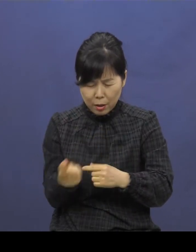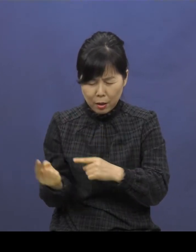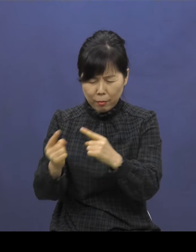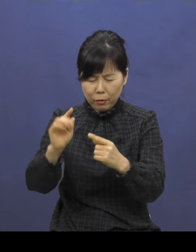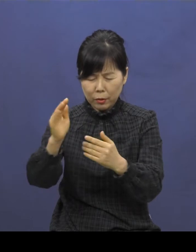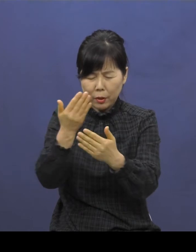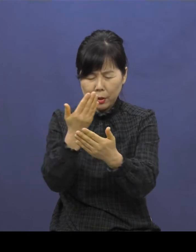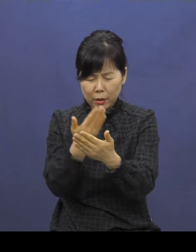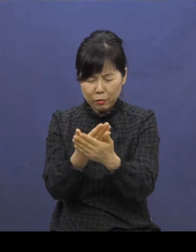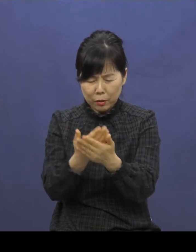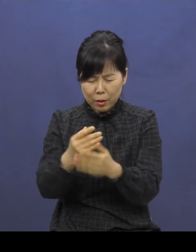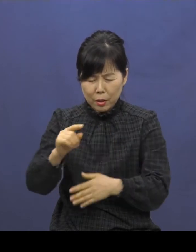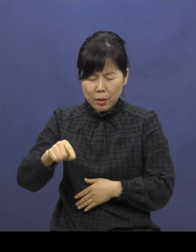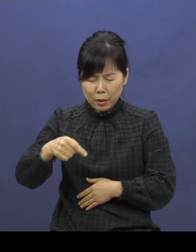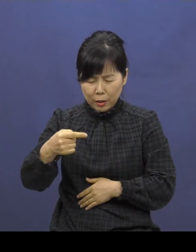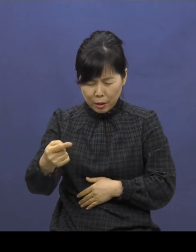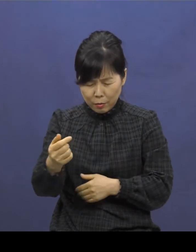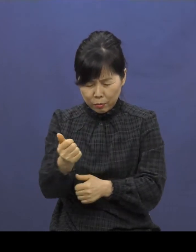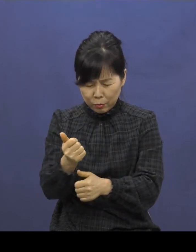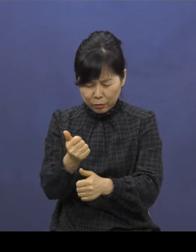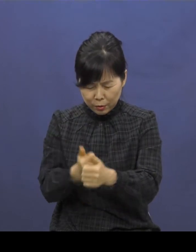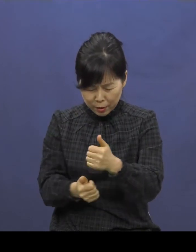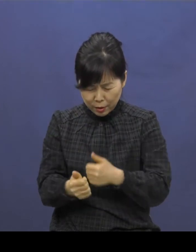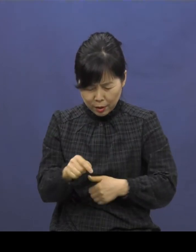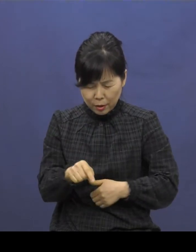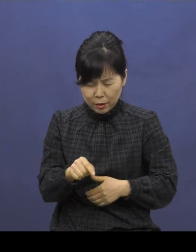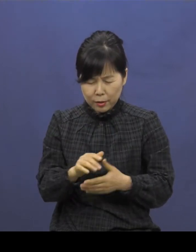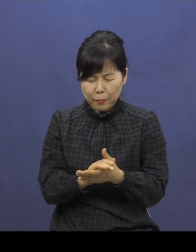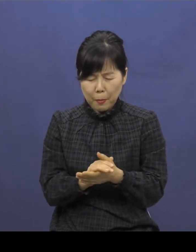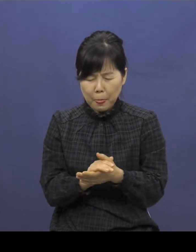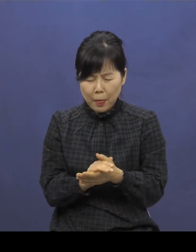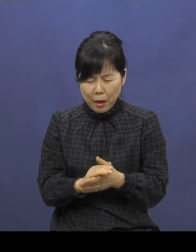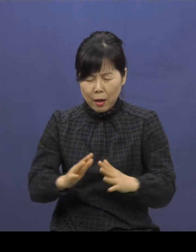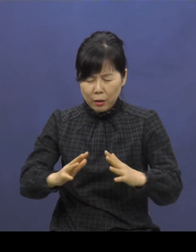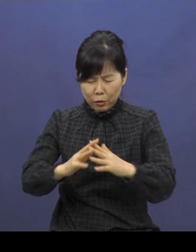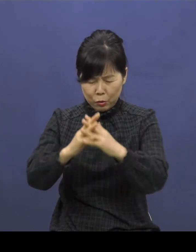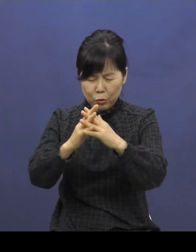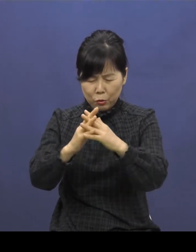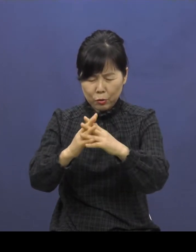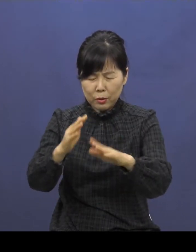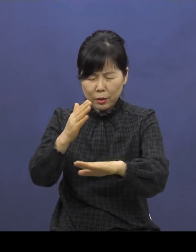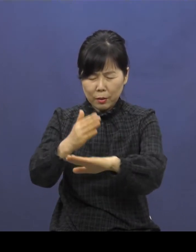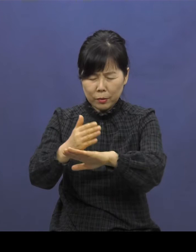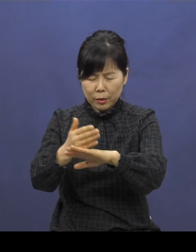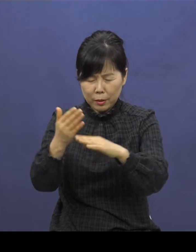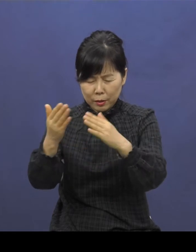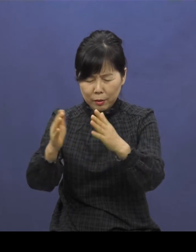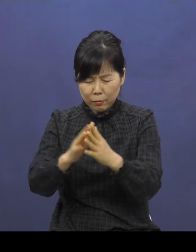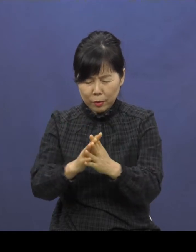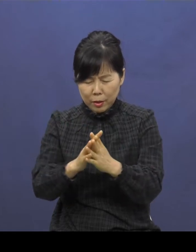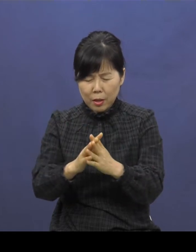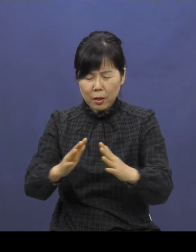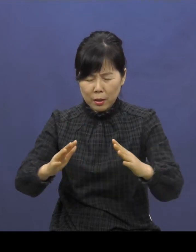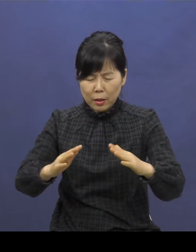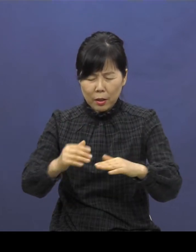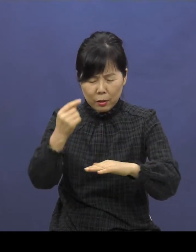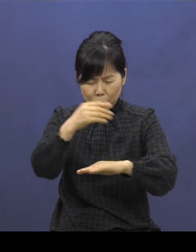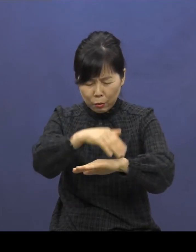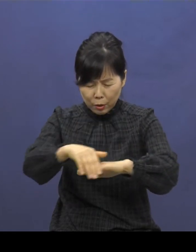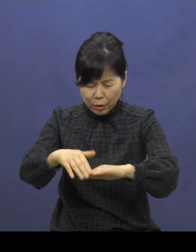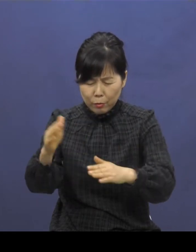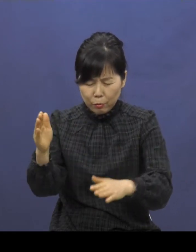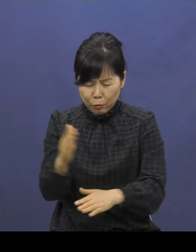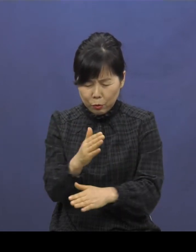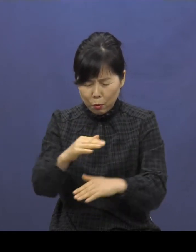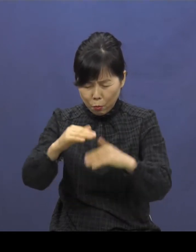도와주시옵소서. 다음 세대를 위하여 기적의 땅에 교육관 건축을 허락하게 하심을 감사드립니다. 설계부터 완공에 이르기까지